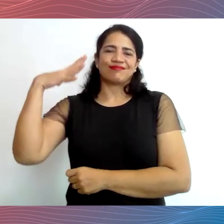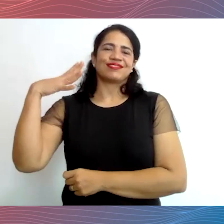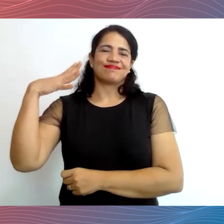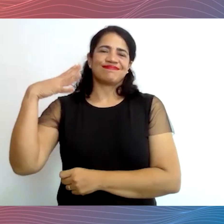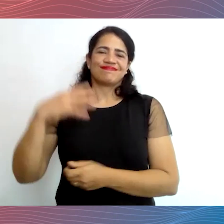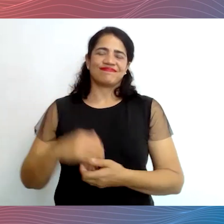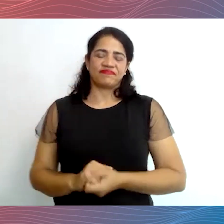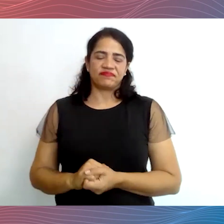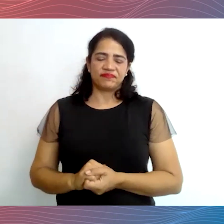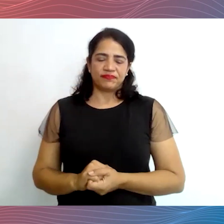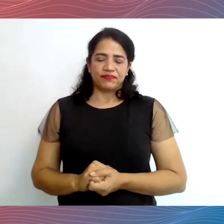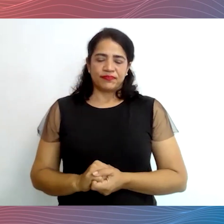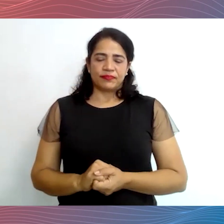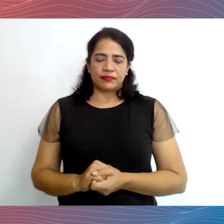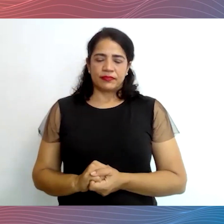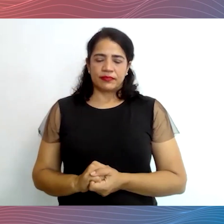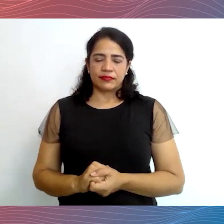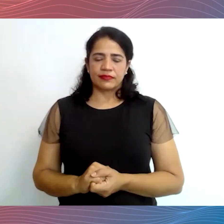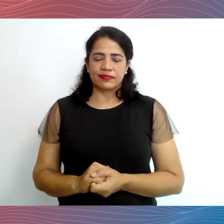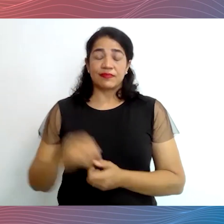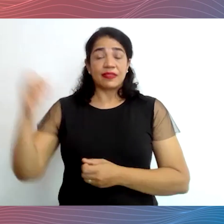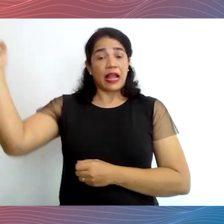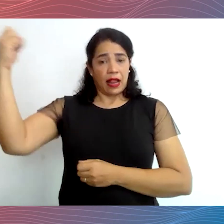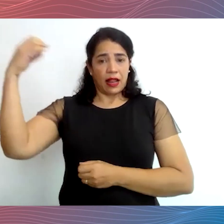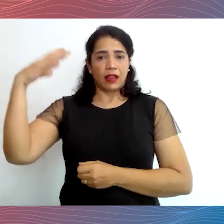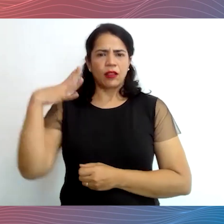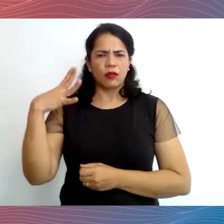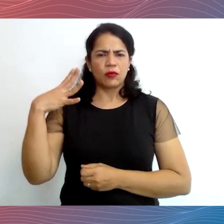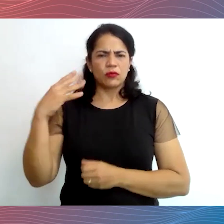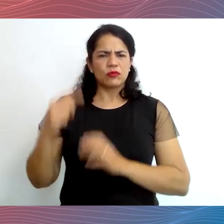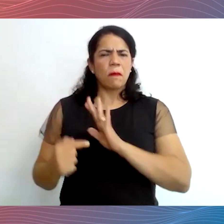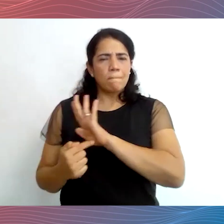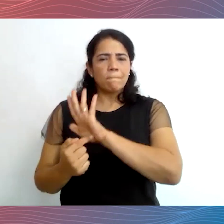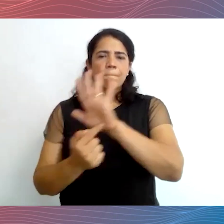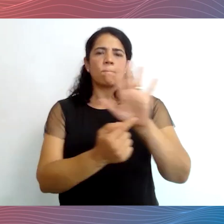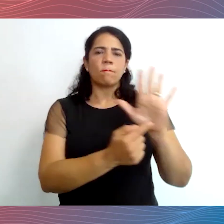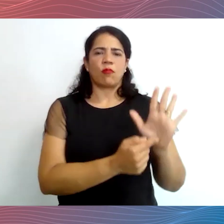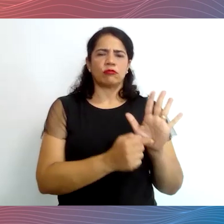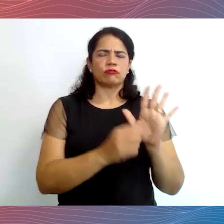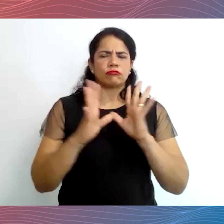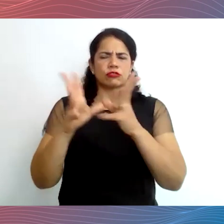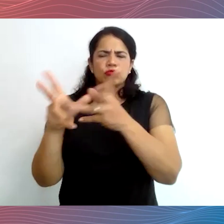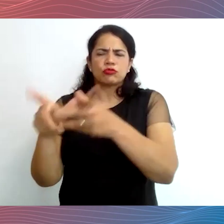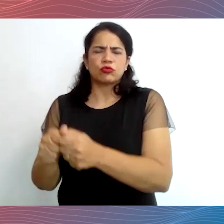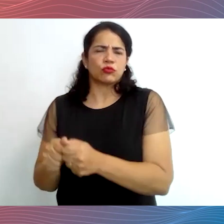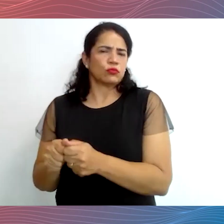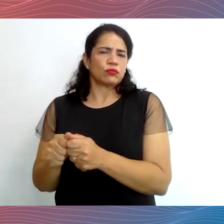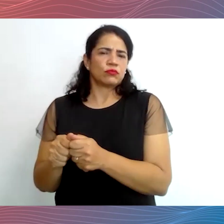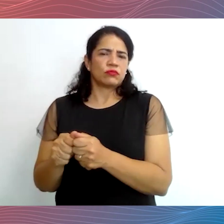uma luz. E a luz expõe todas as coisas das trevas, isso em 1 Timóteo 1,5,